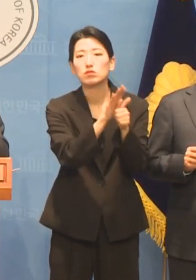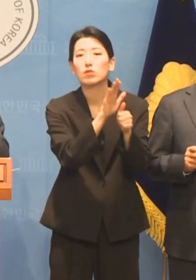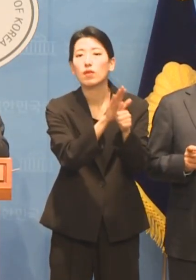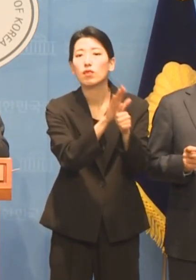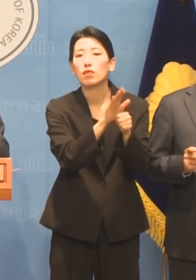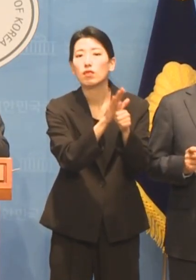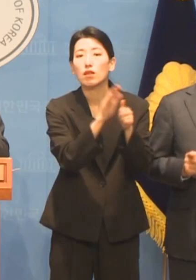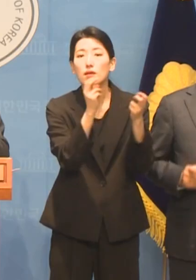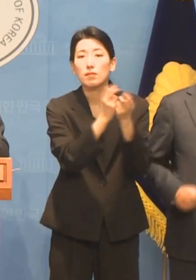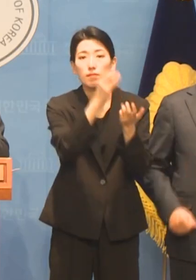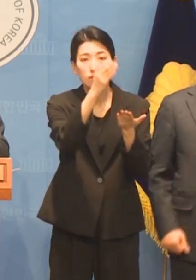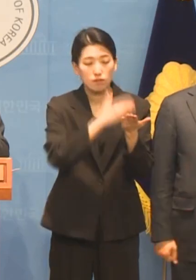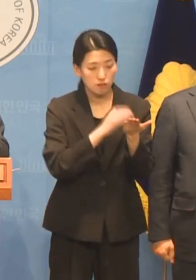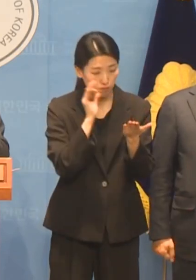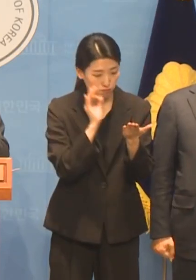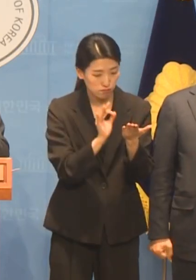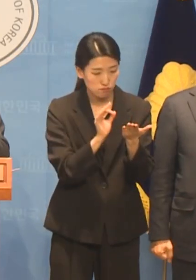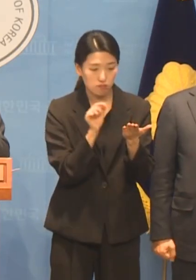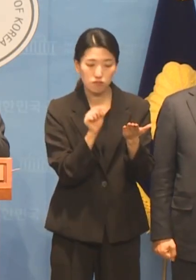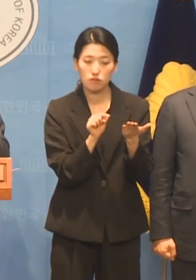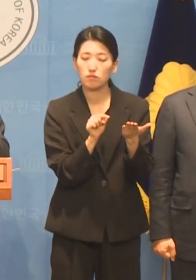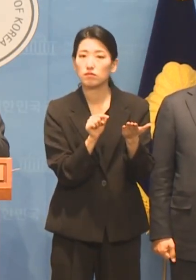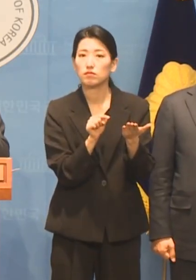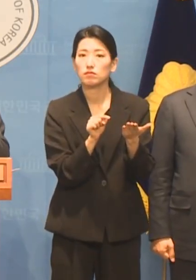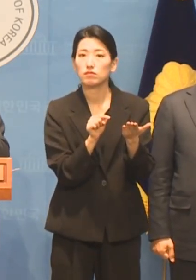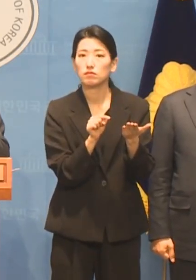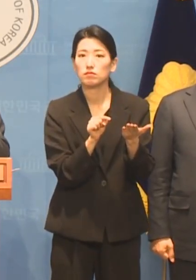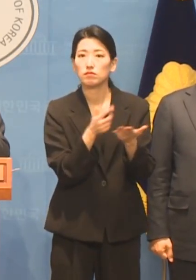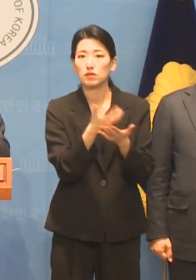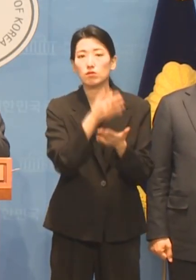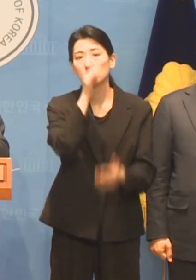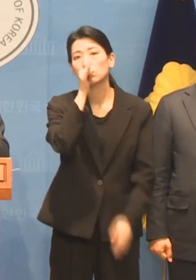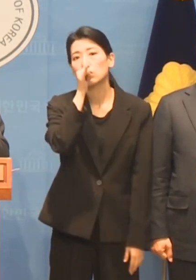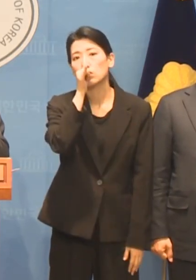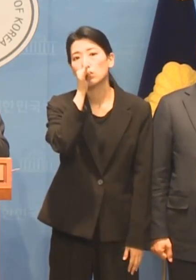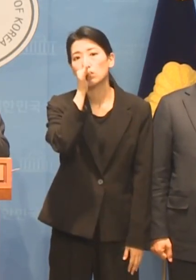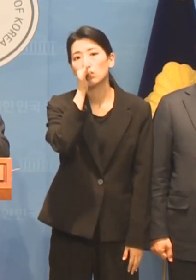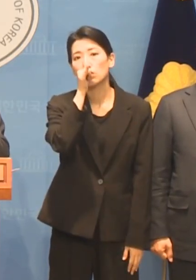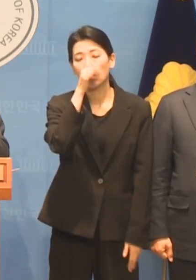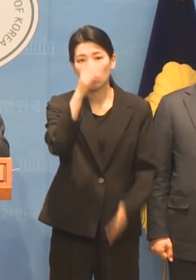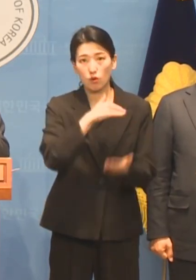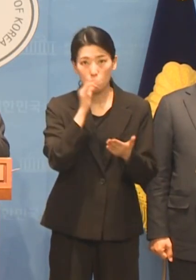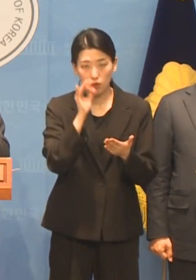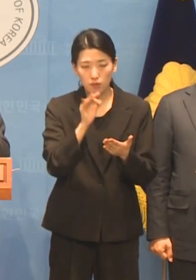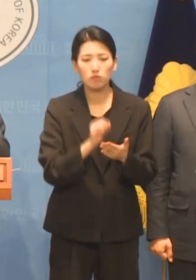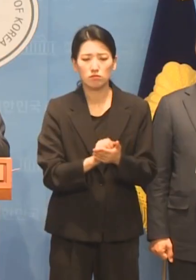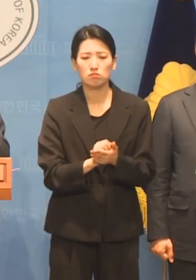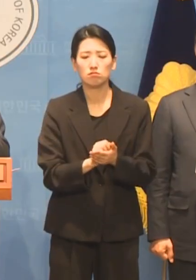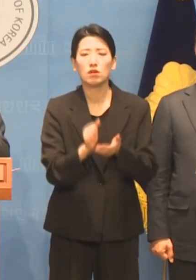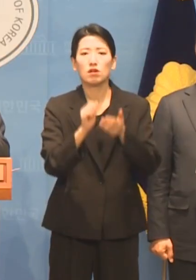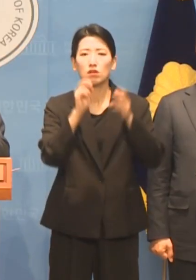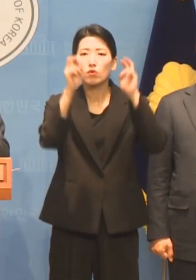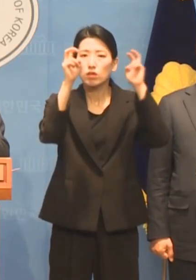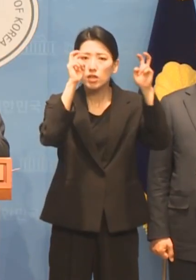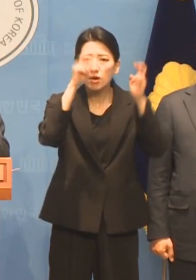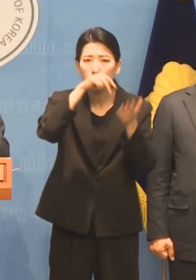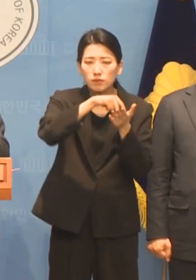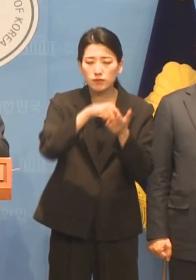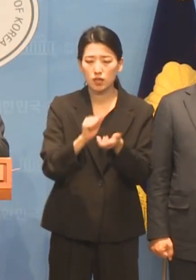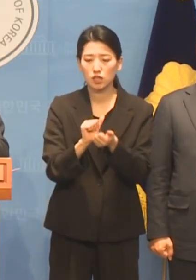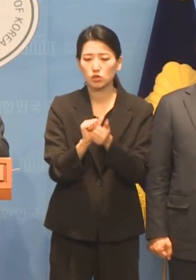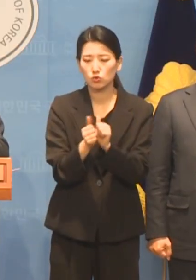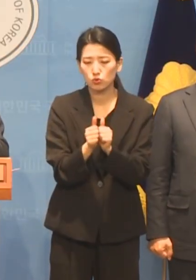금융위에서 관계기관 합동으로 해가지고 발표한 자료입니다. 여기에서도 충실 의무를 하겠다고 상법